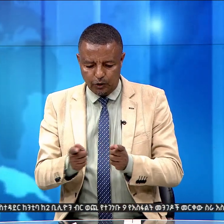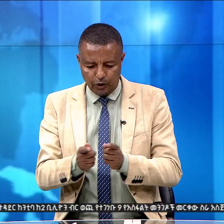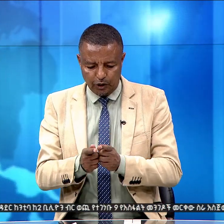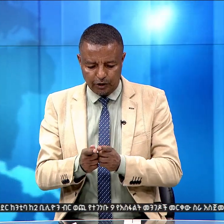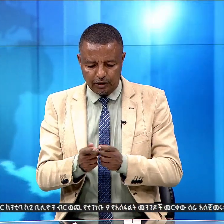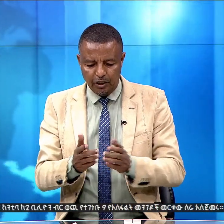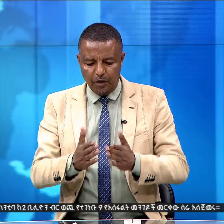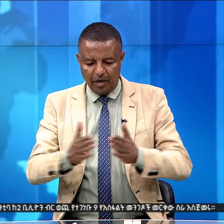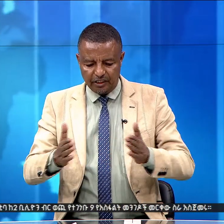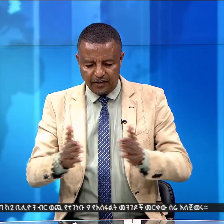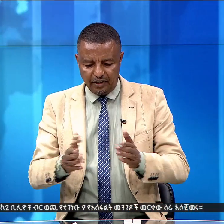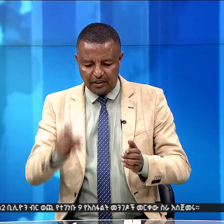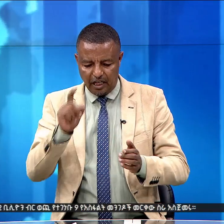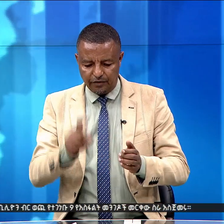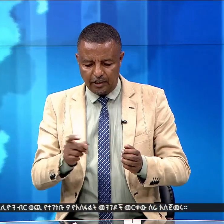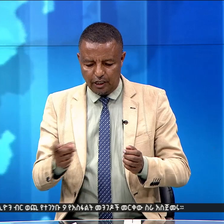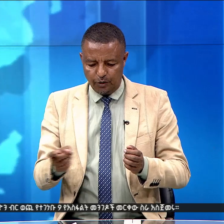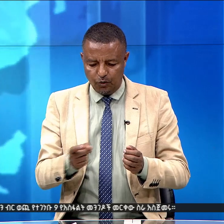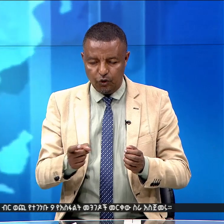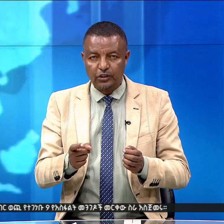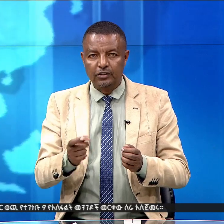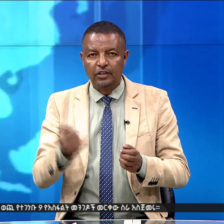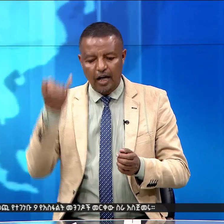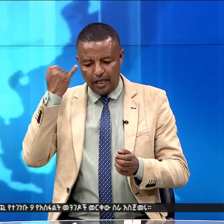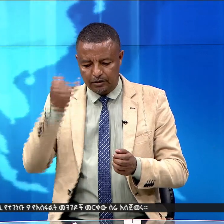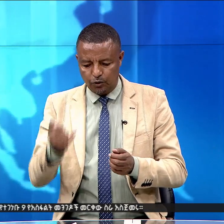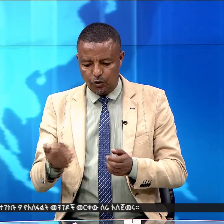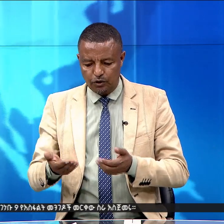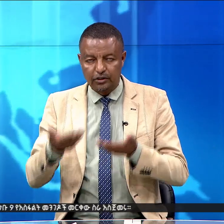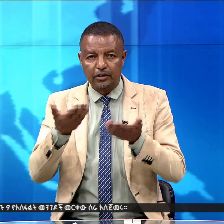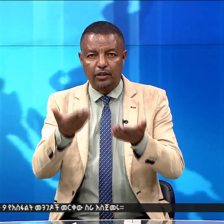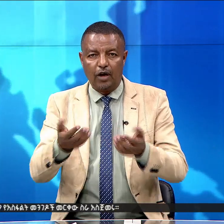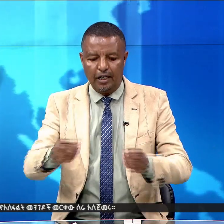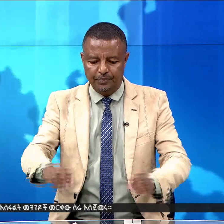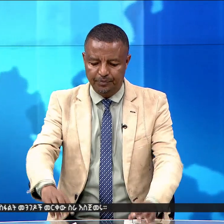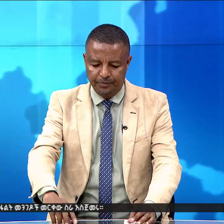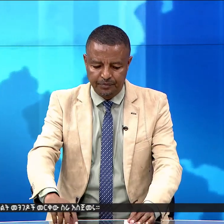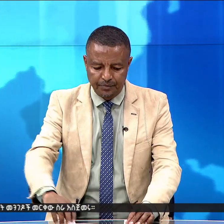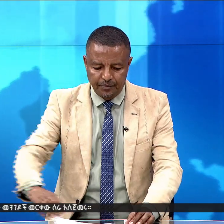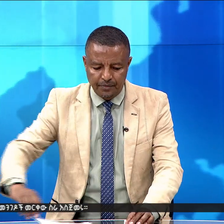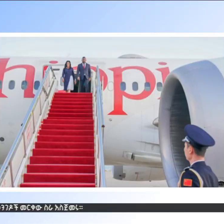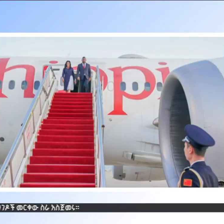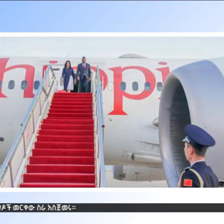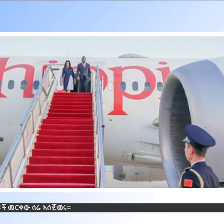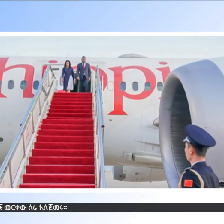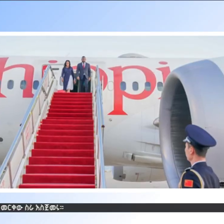የንግድ ግንኙነቶችን ማስፋፋት አስፈላጊ መሆኑን አጽንኦት ሰጥተዋል።